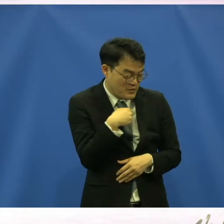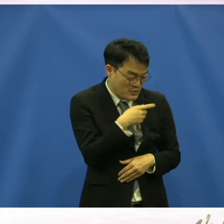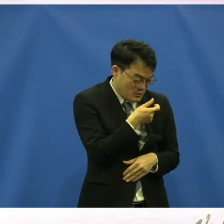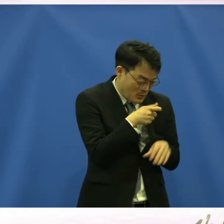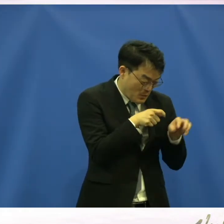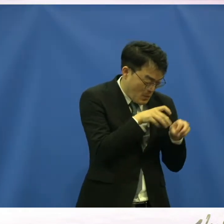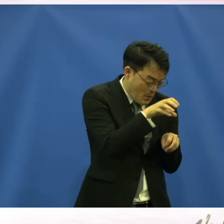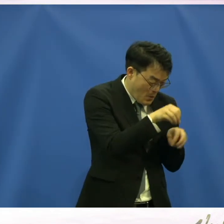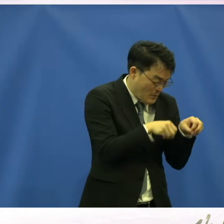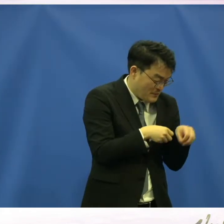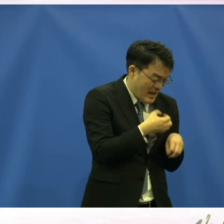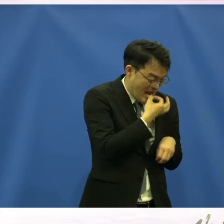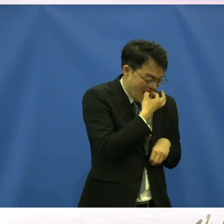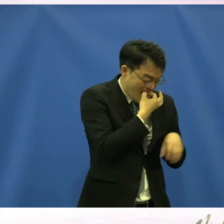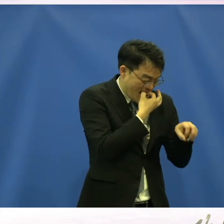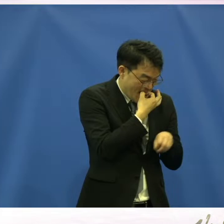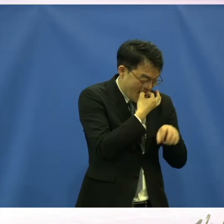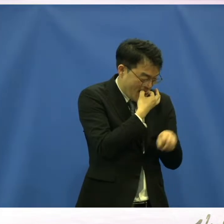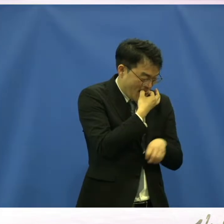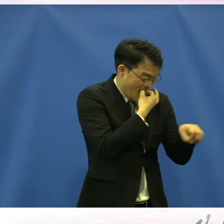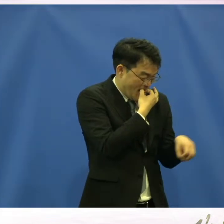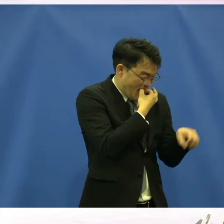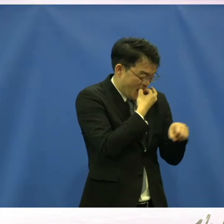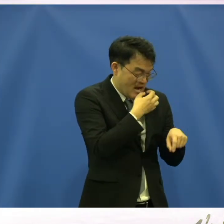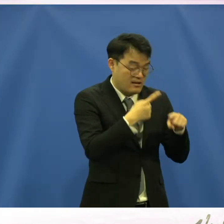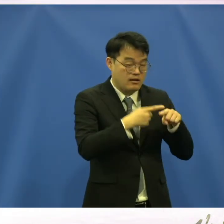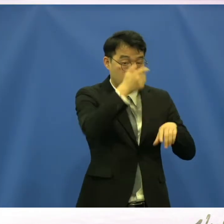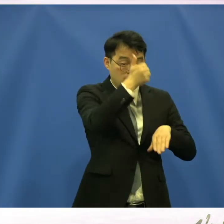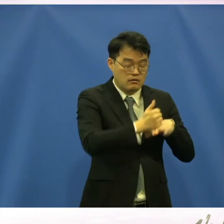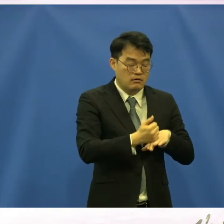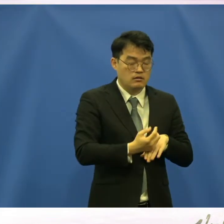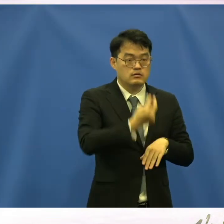그러다가 결국은 자기 목숨을 잃어버려요.